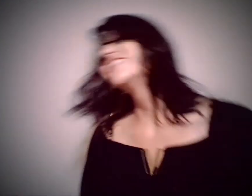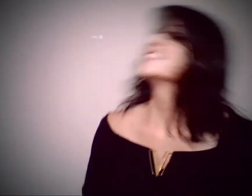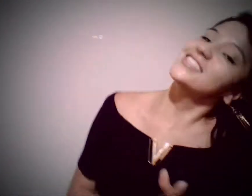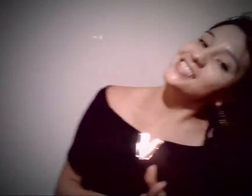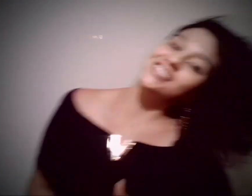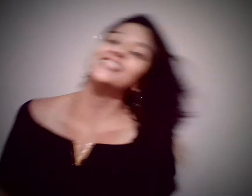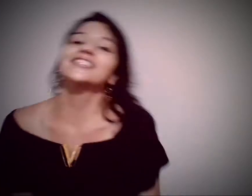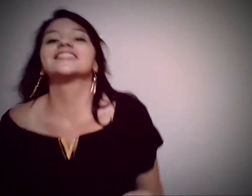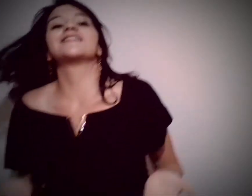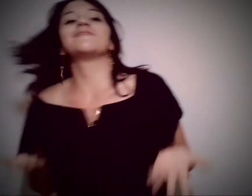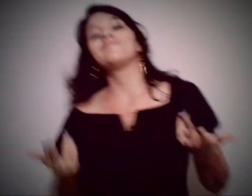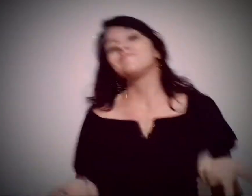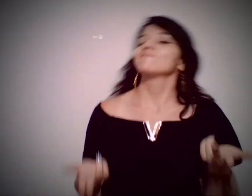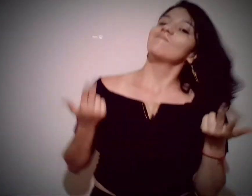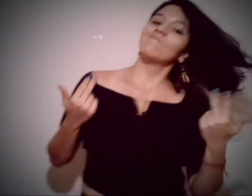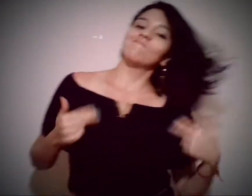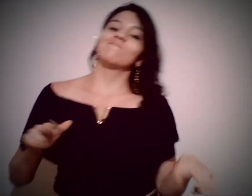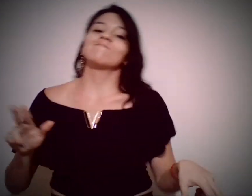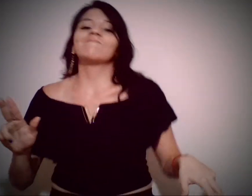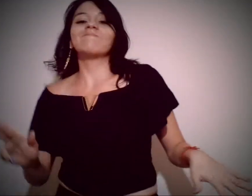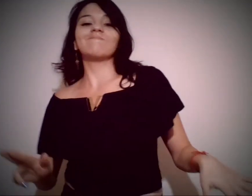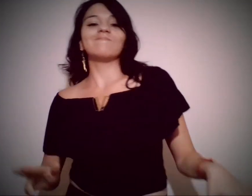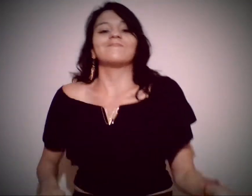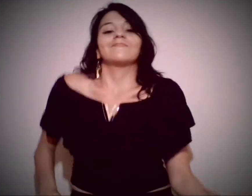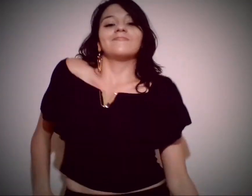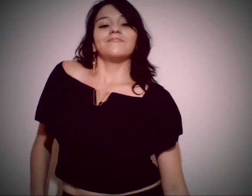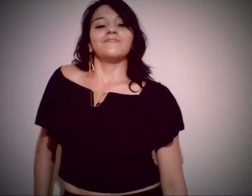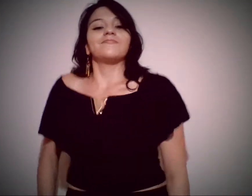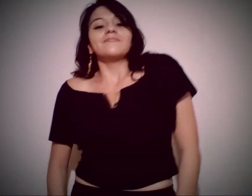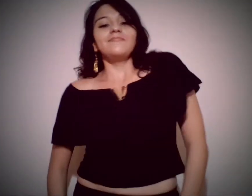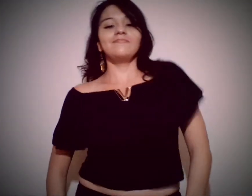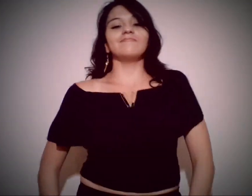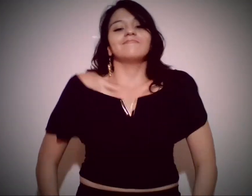que esta